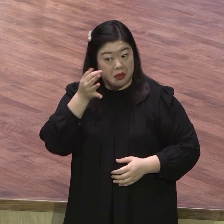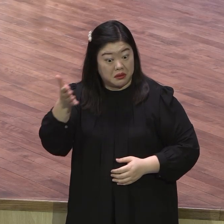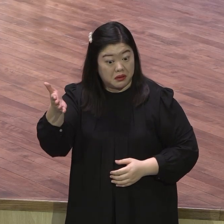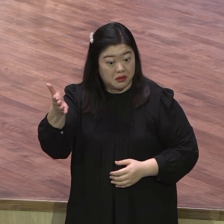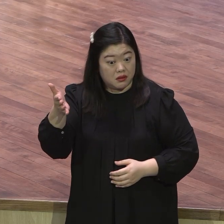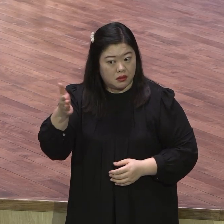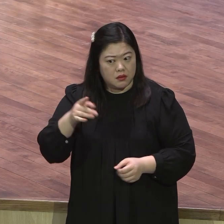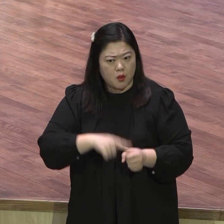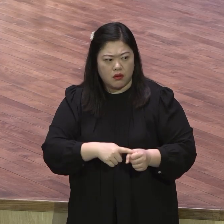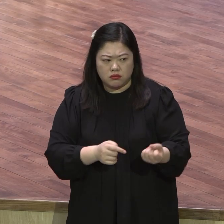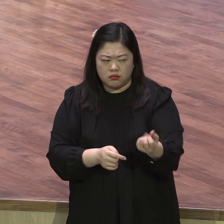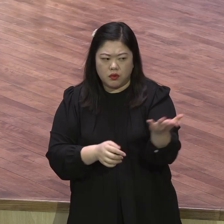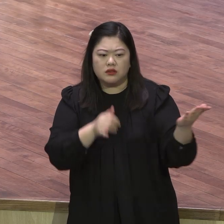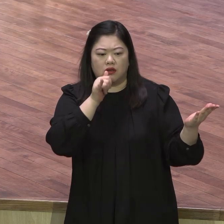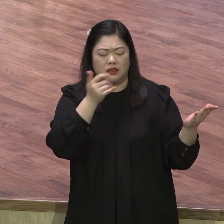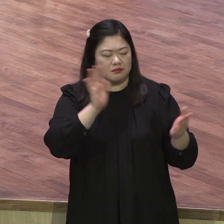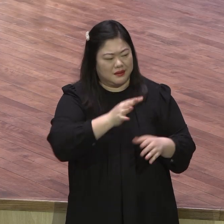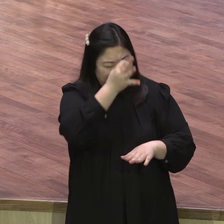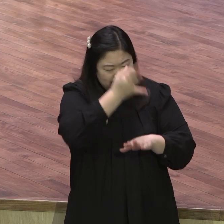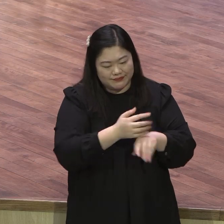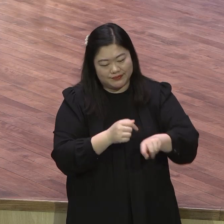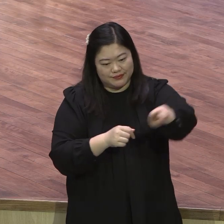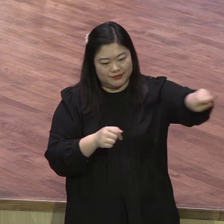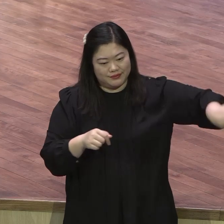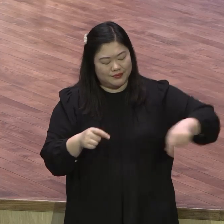다닐 사람도 있어요. 그거 다 가짜예요.